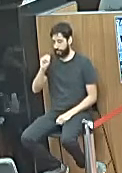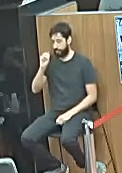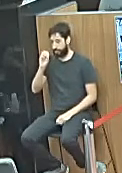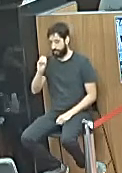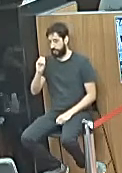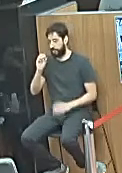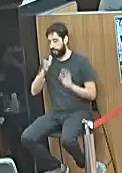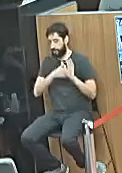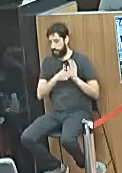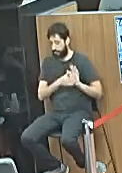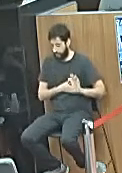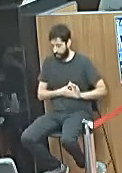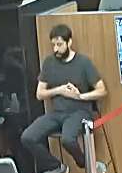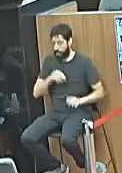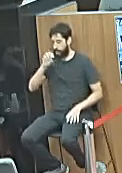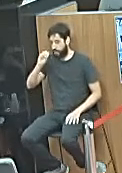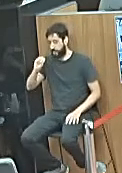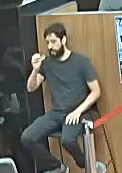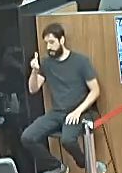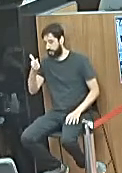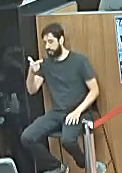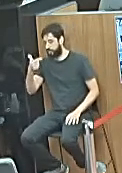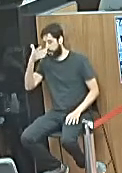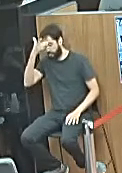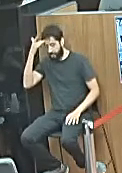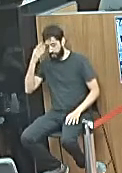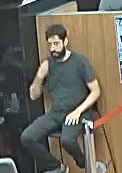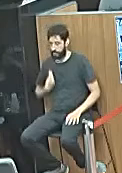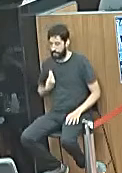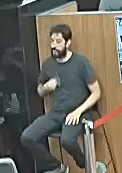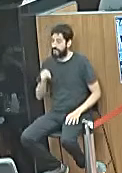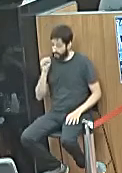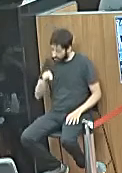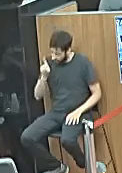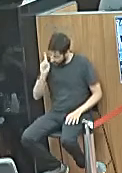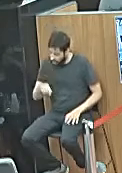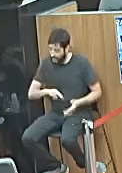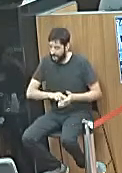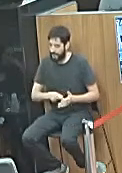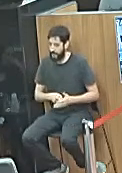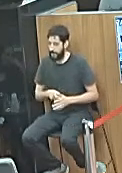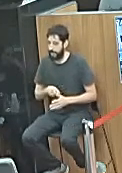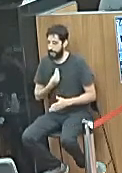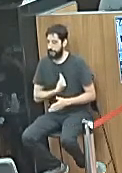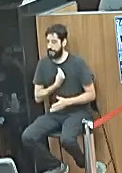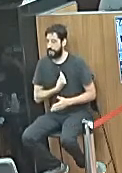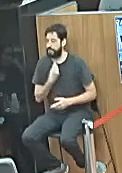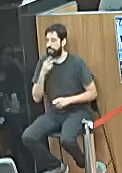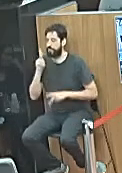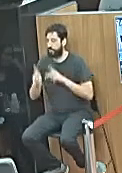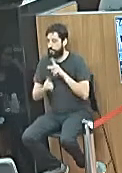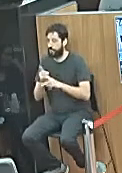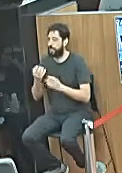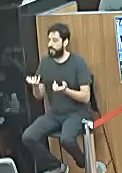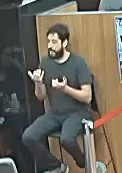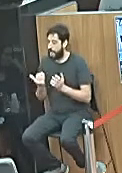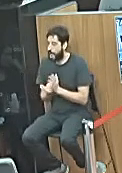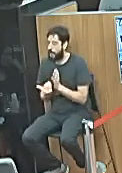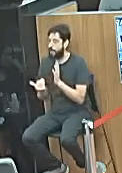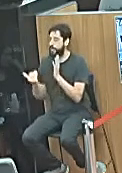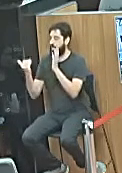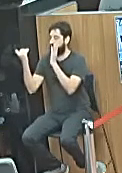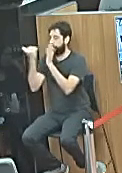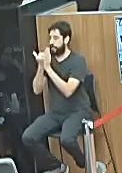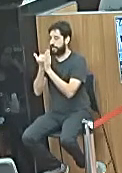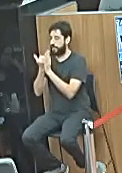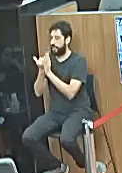propostas com 862 pessoas participando é isso é participação popular ea gente quer cada vez mais aumentar como disse ali